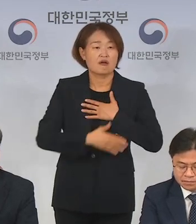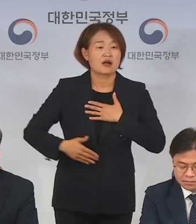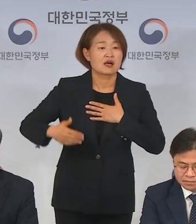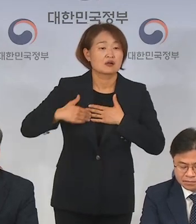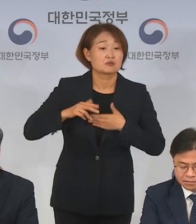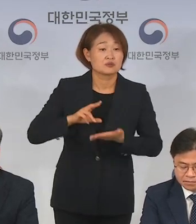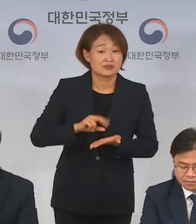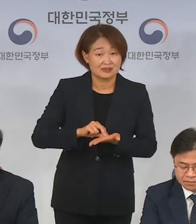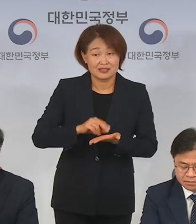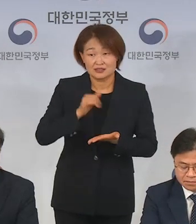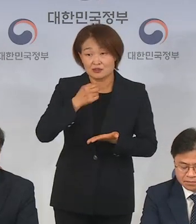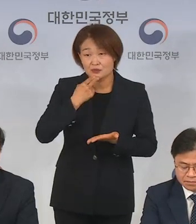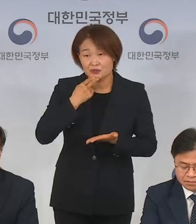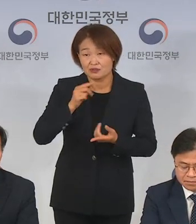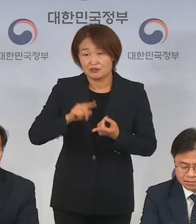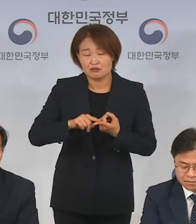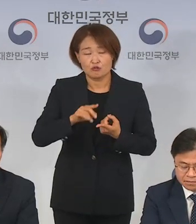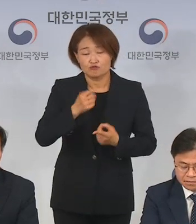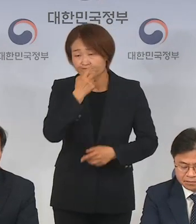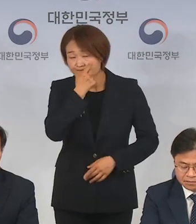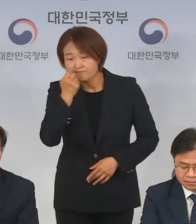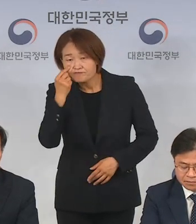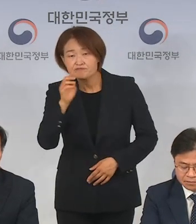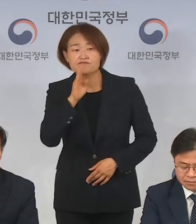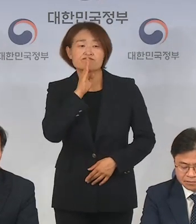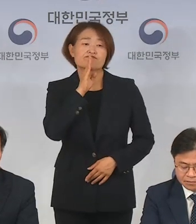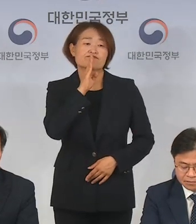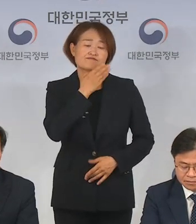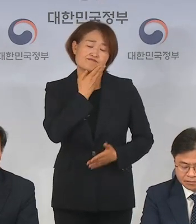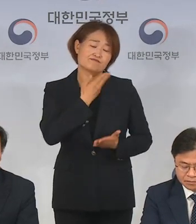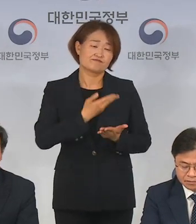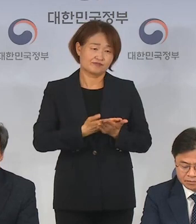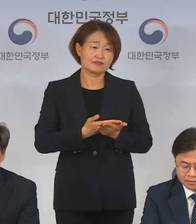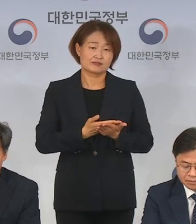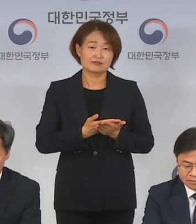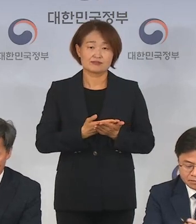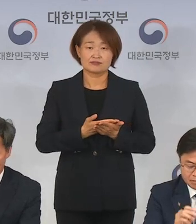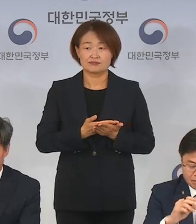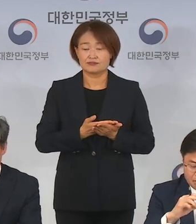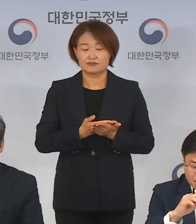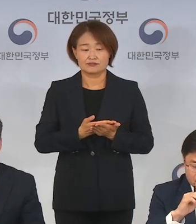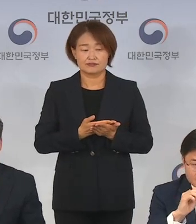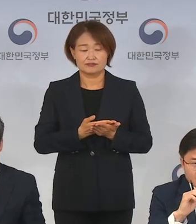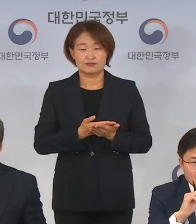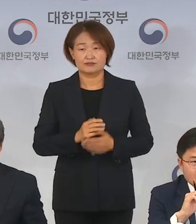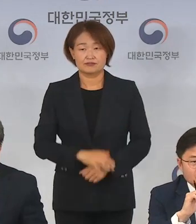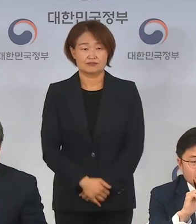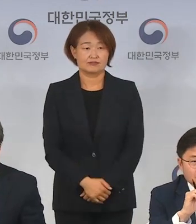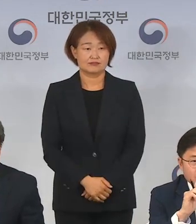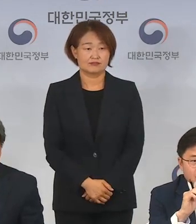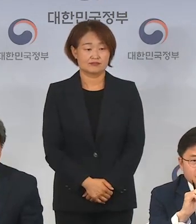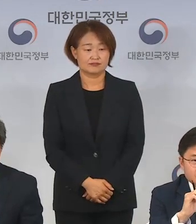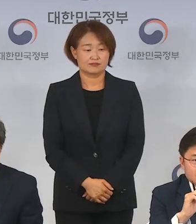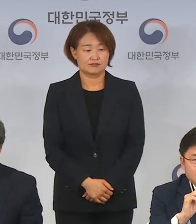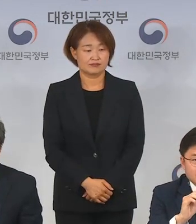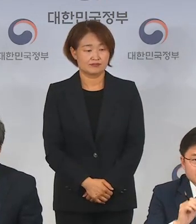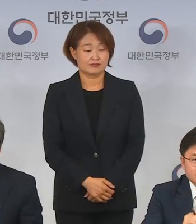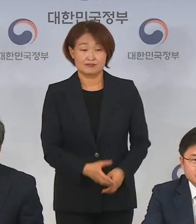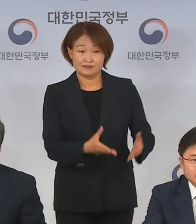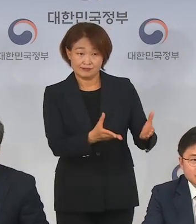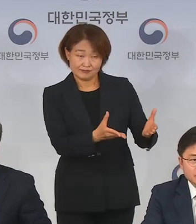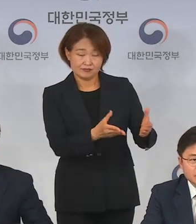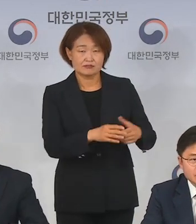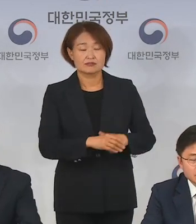건강상 문제는 없는지 이런 체크한 건 당연히 제가 별도 트랙으로 준비를 하고 있습니다. 예, 그